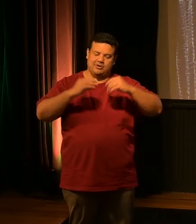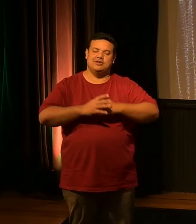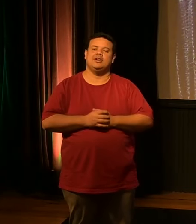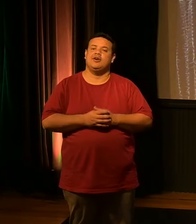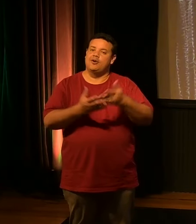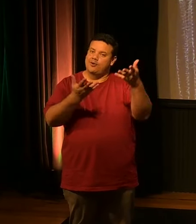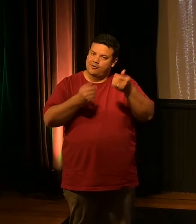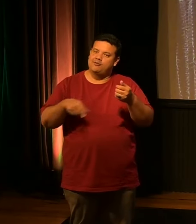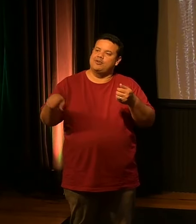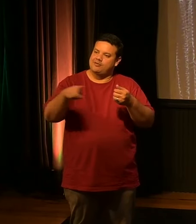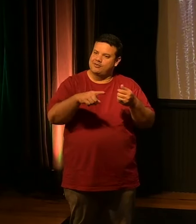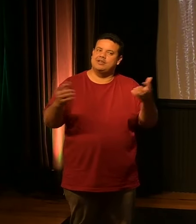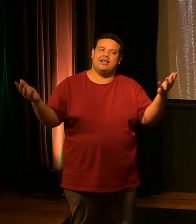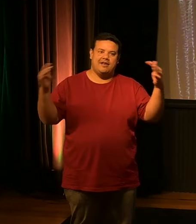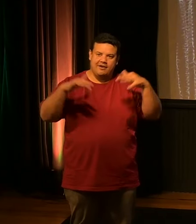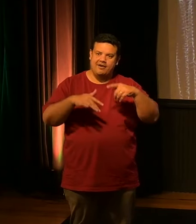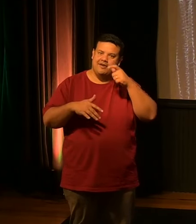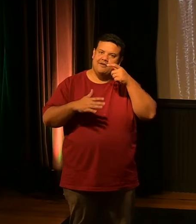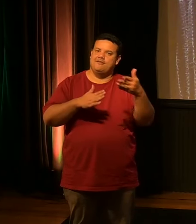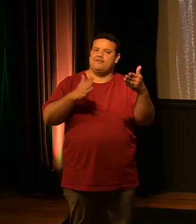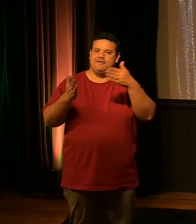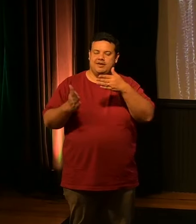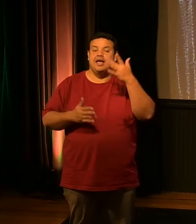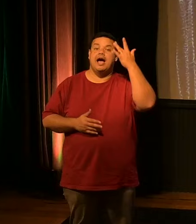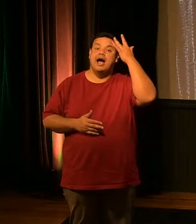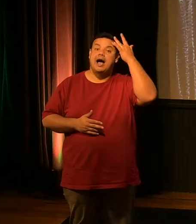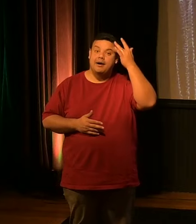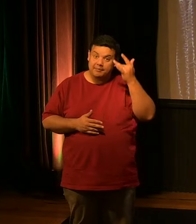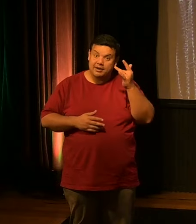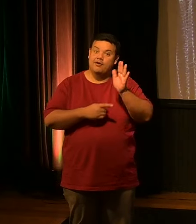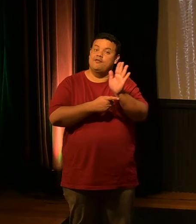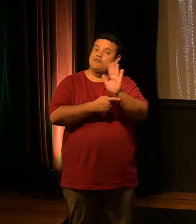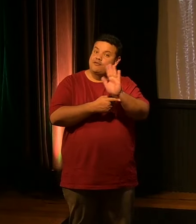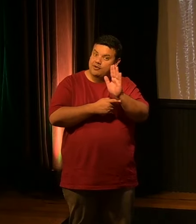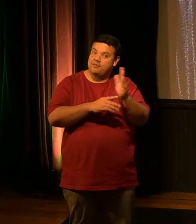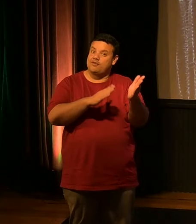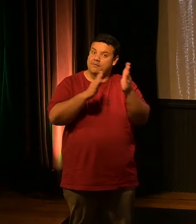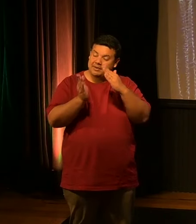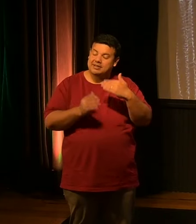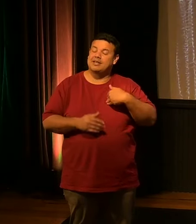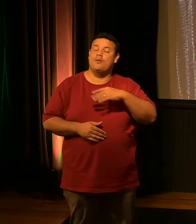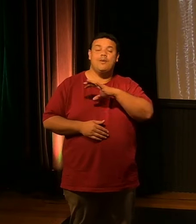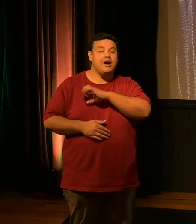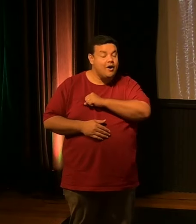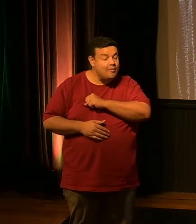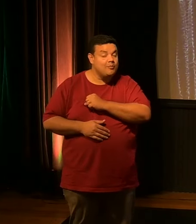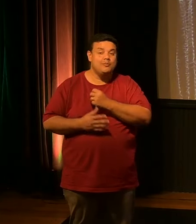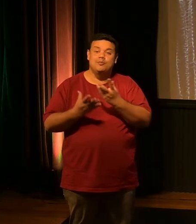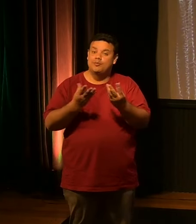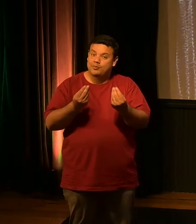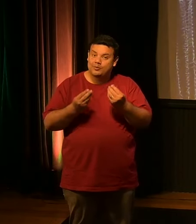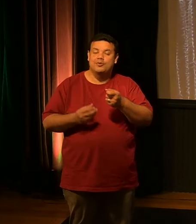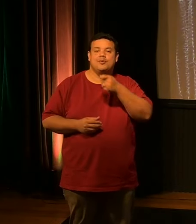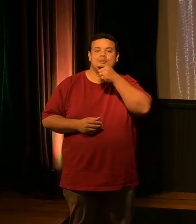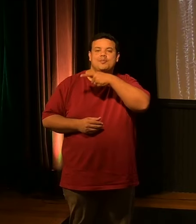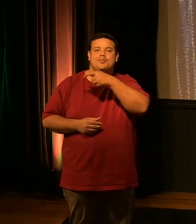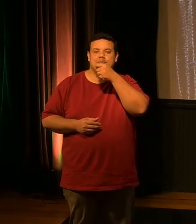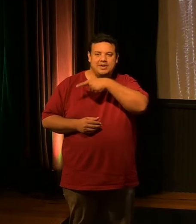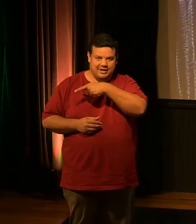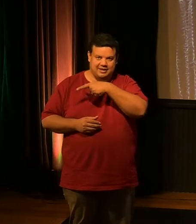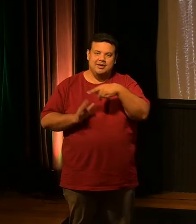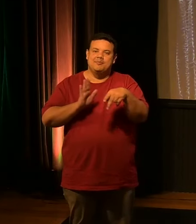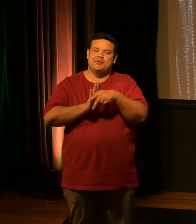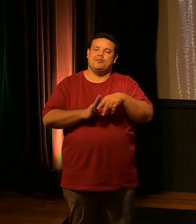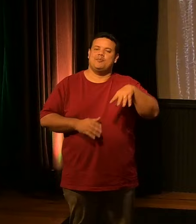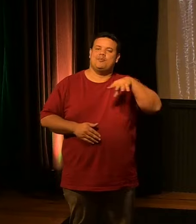a vir. Amanhã a gente tem um filme que eu amo muito, que é uma comédia entre Portugal e Ceará, chamada